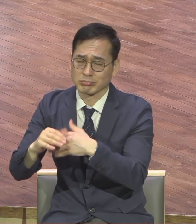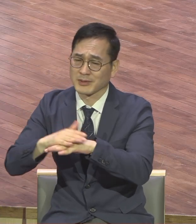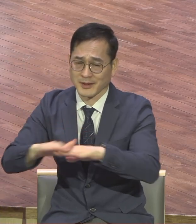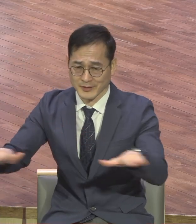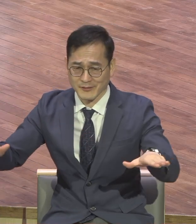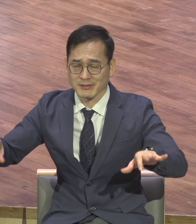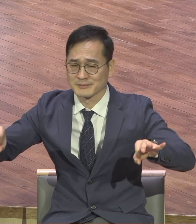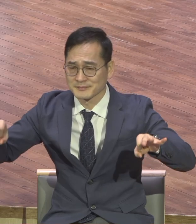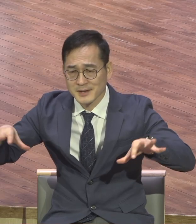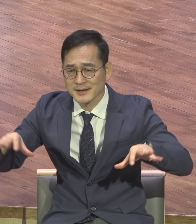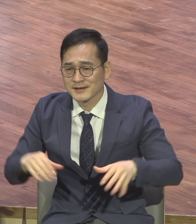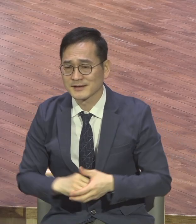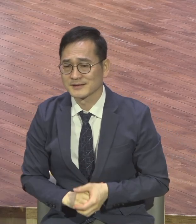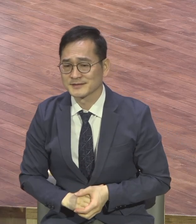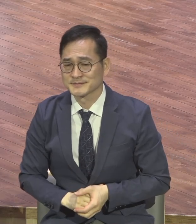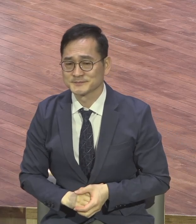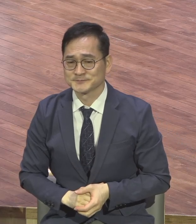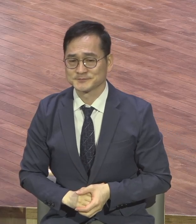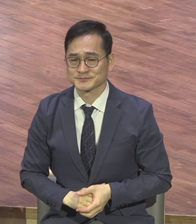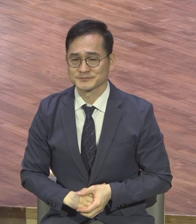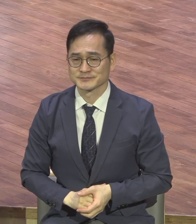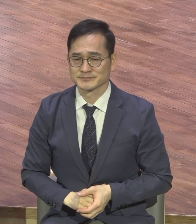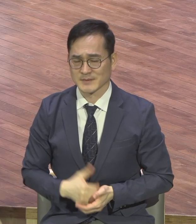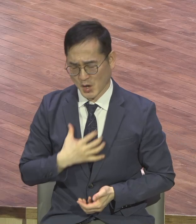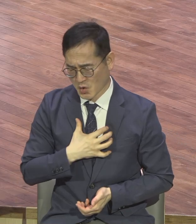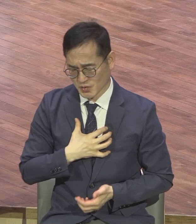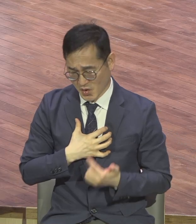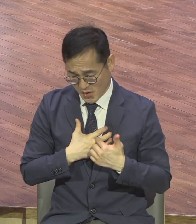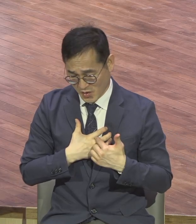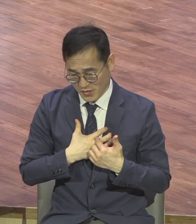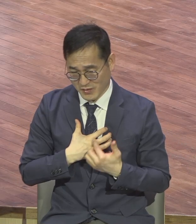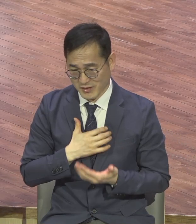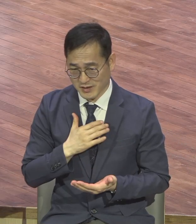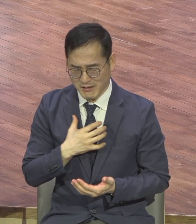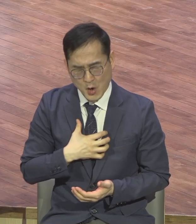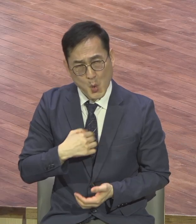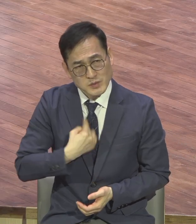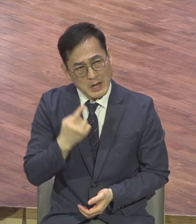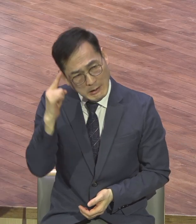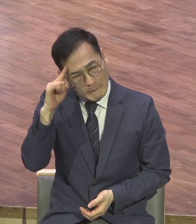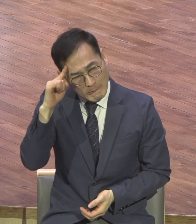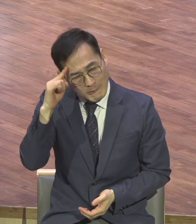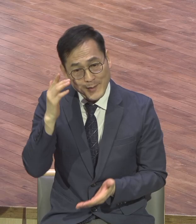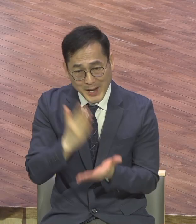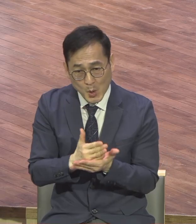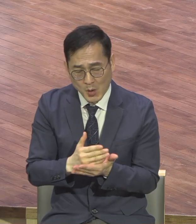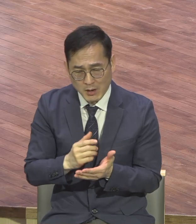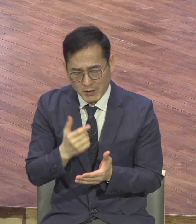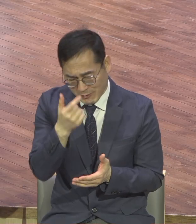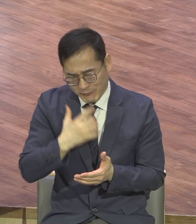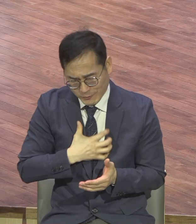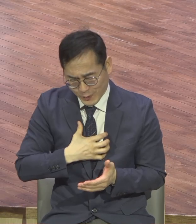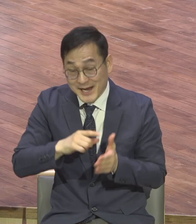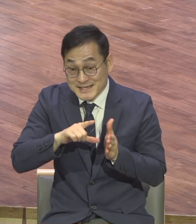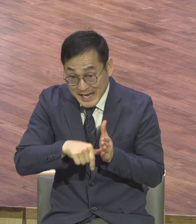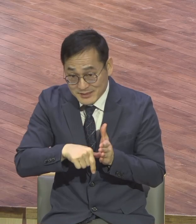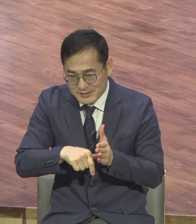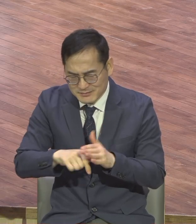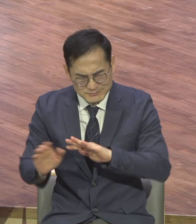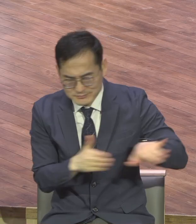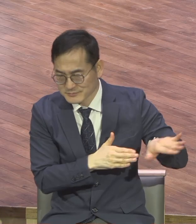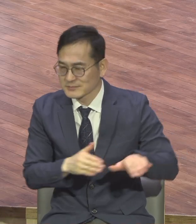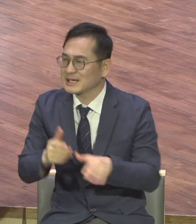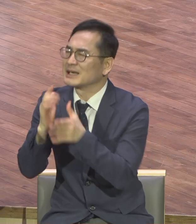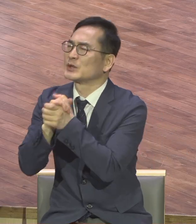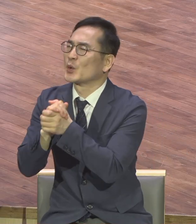돼요. 걱정 염려할 시간에 기도하라고. 사람들과 그냥 몰라 머리 싸움하지 말고 하나님께